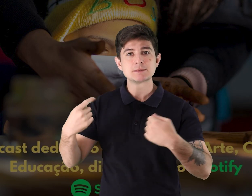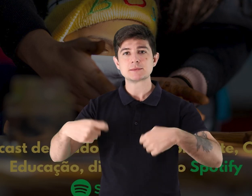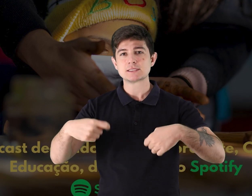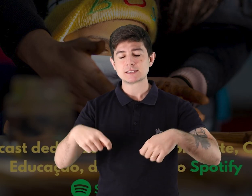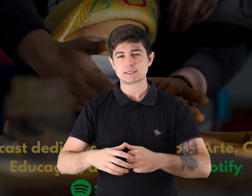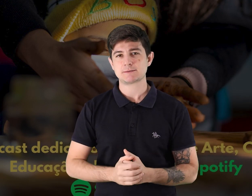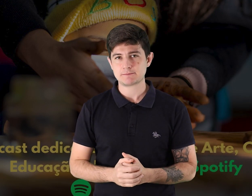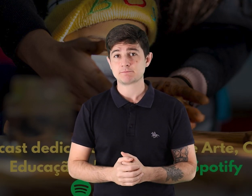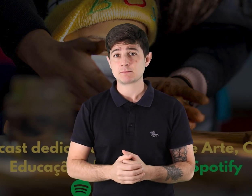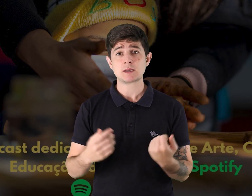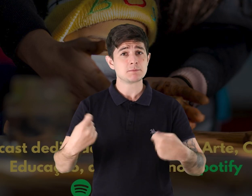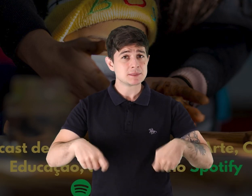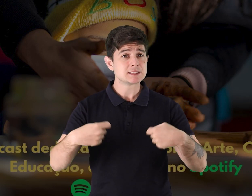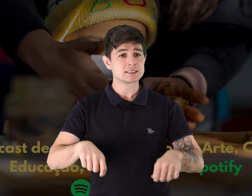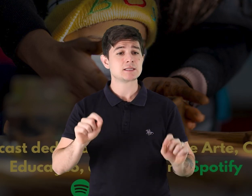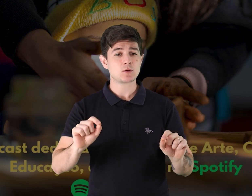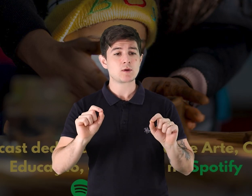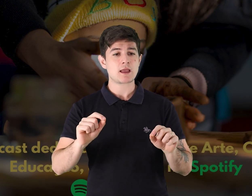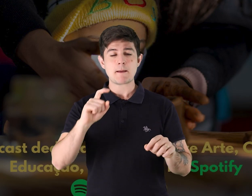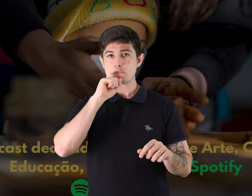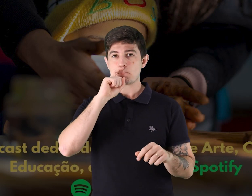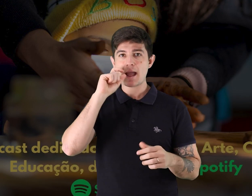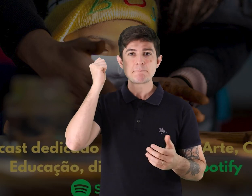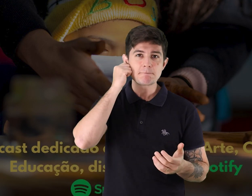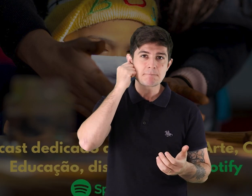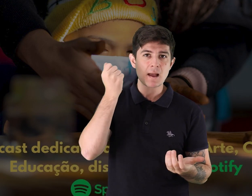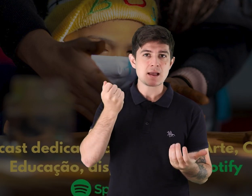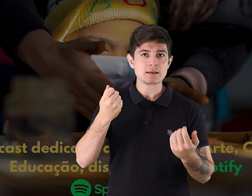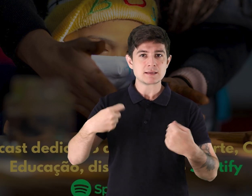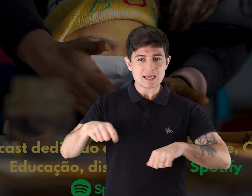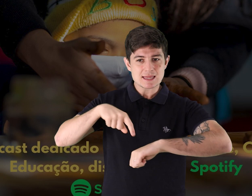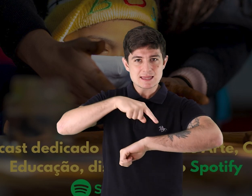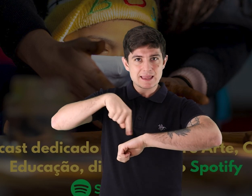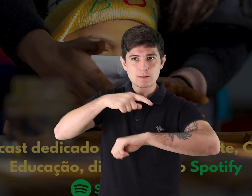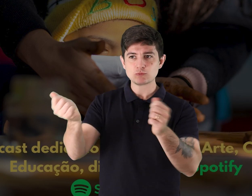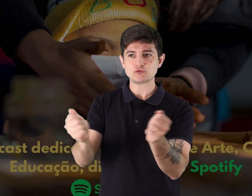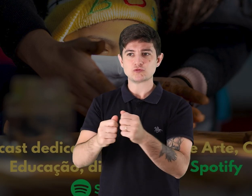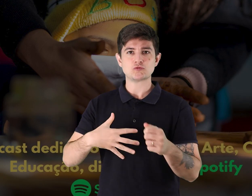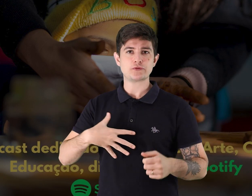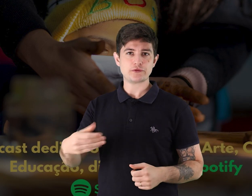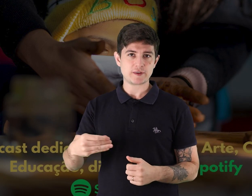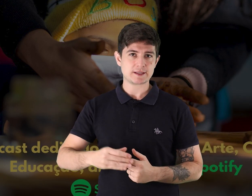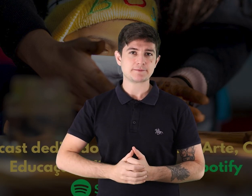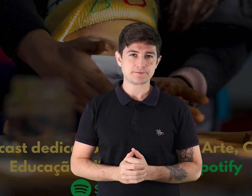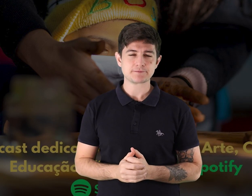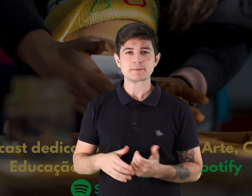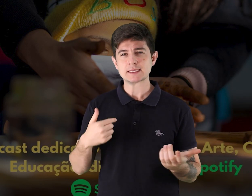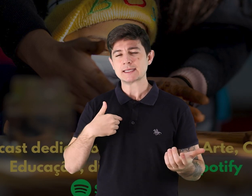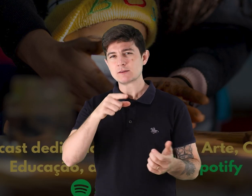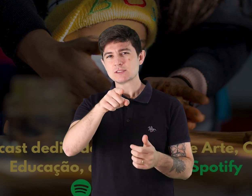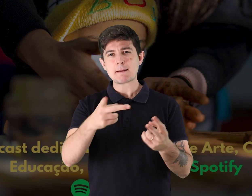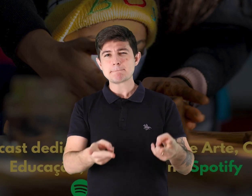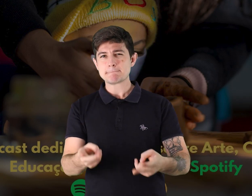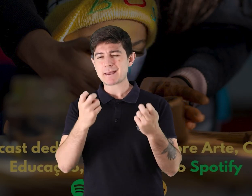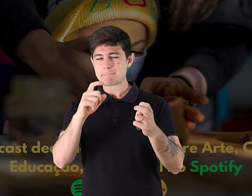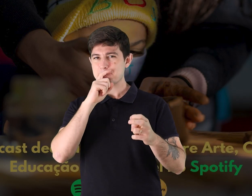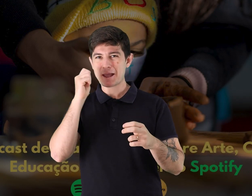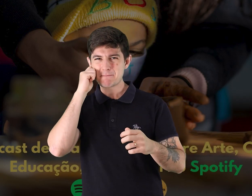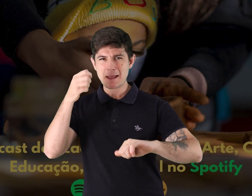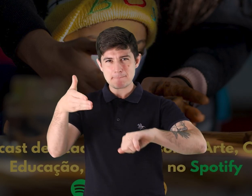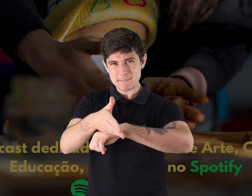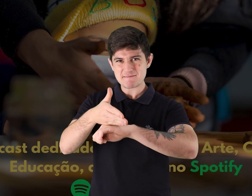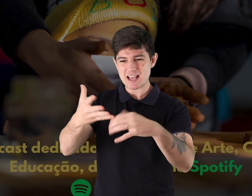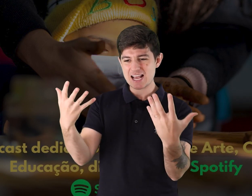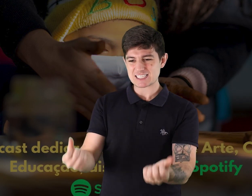atividades extracurriculares de seus filhos, que haja um tempo dos pais para os filhos. Você